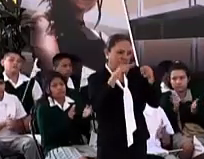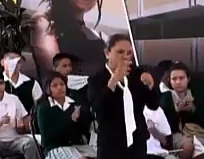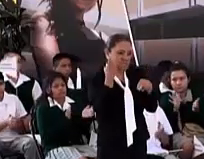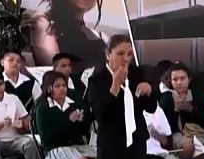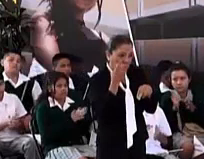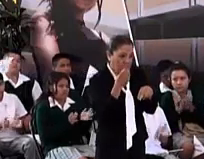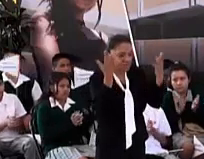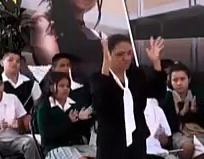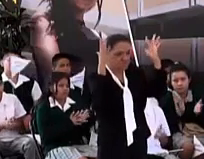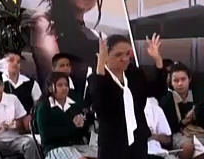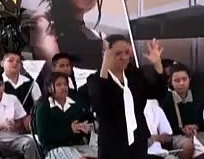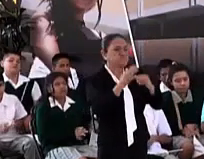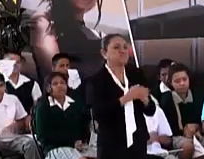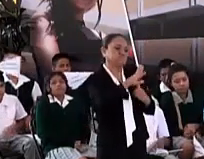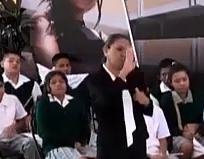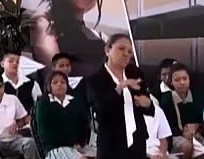quiero decirles